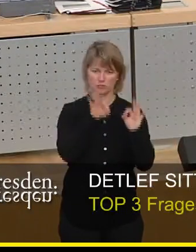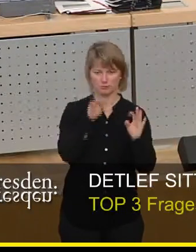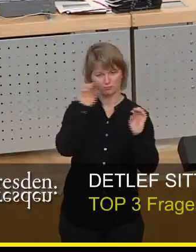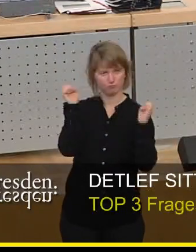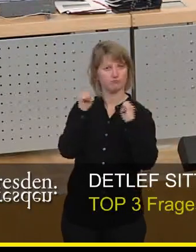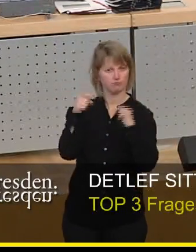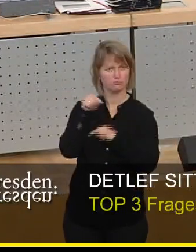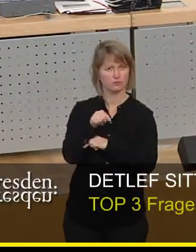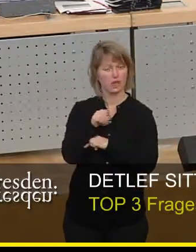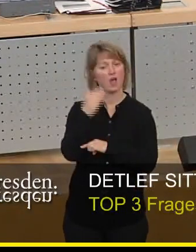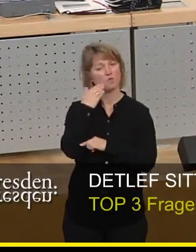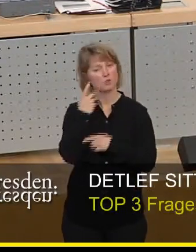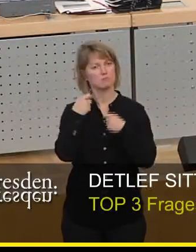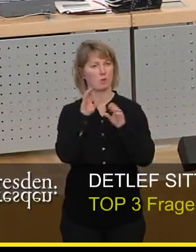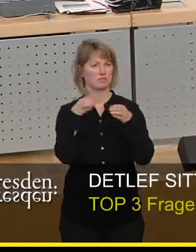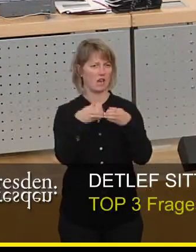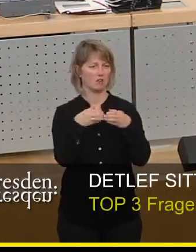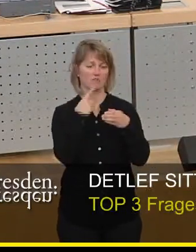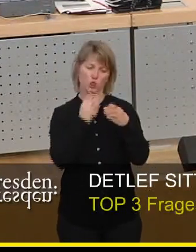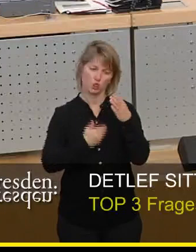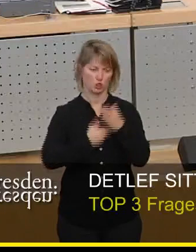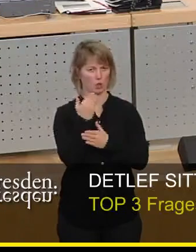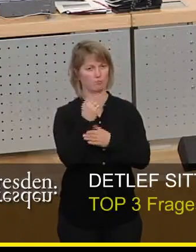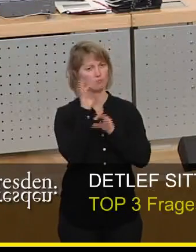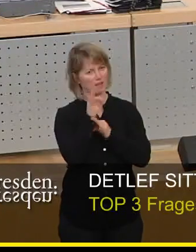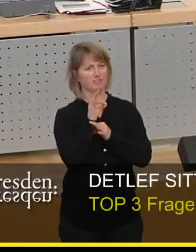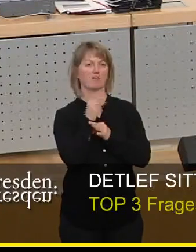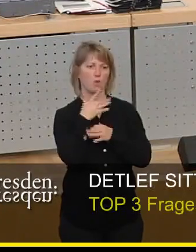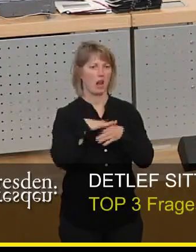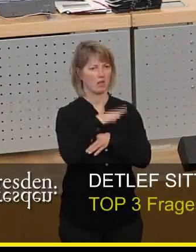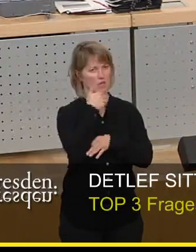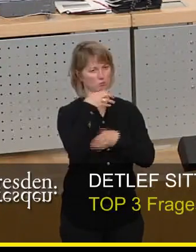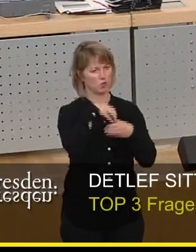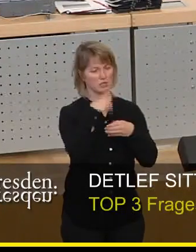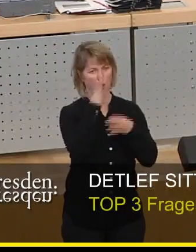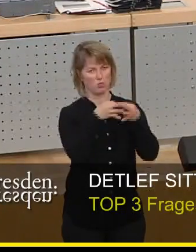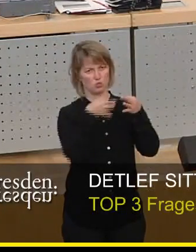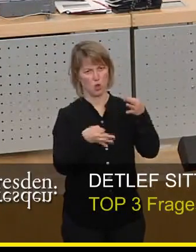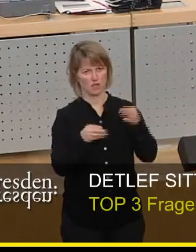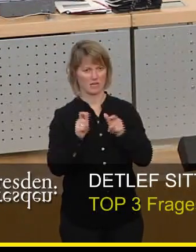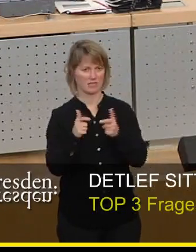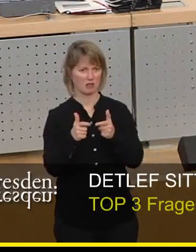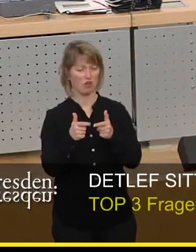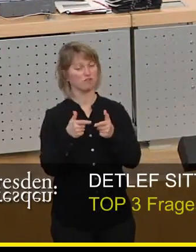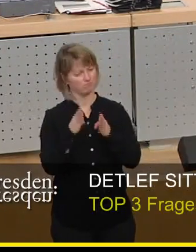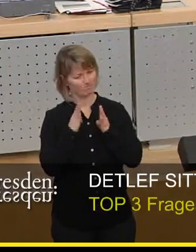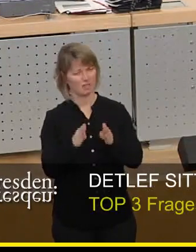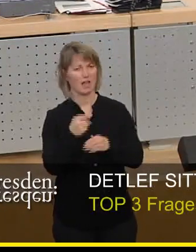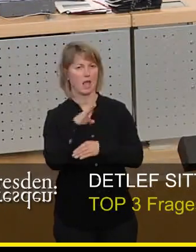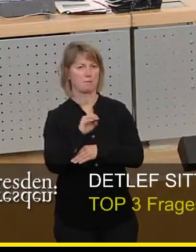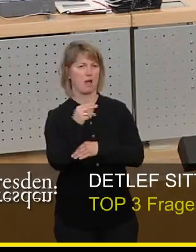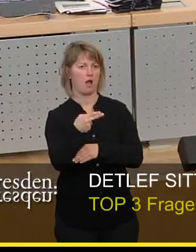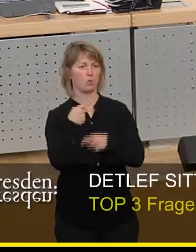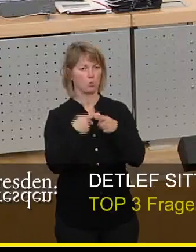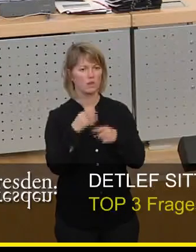neue Wohnungsbaugesellschaft als hundertprozentige unmittelbare Tochtergesellschaft der Landeshauptstadt Dresden in der Rechtsform der GmbH und Co. KG zu